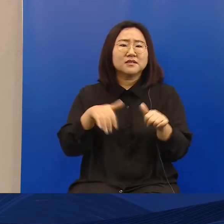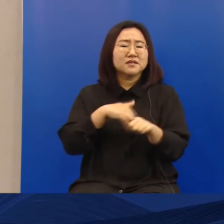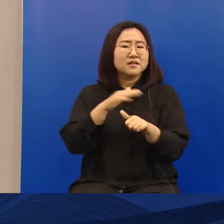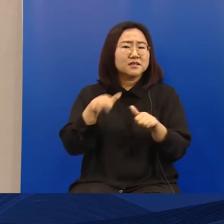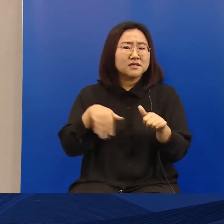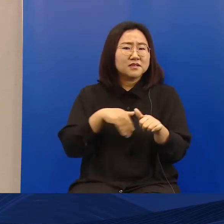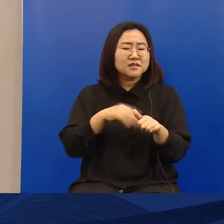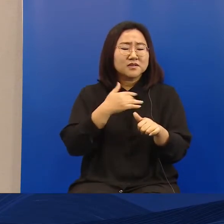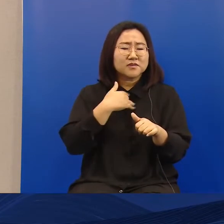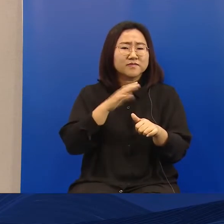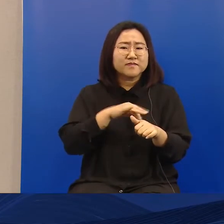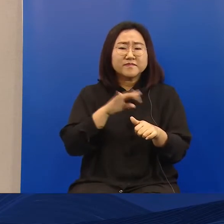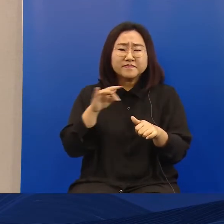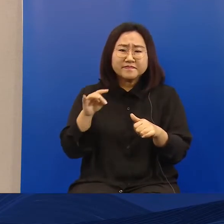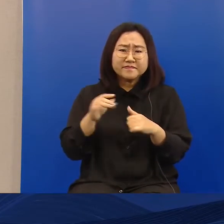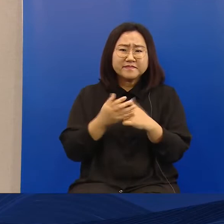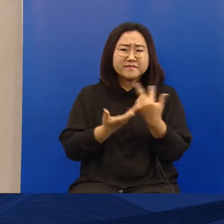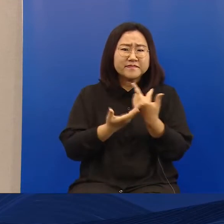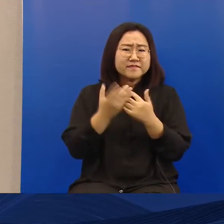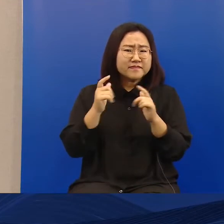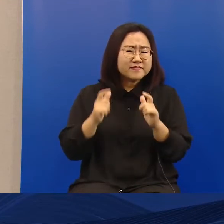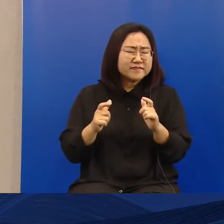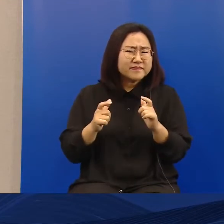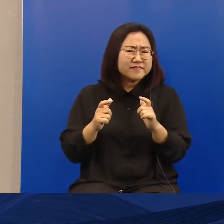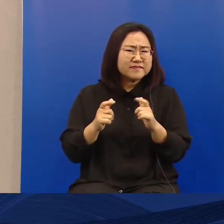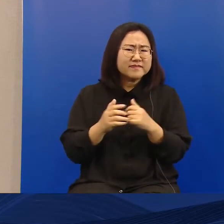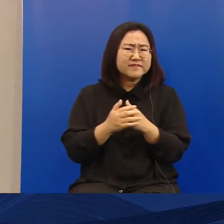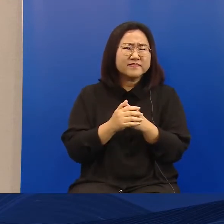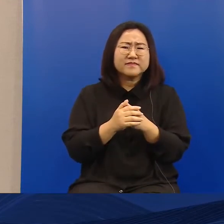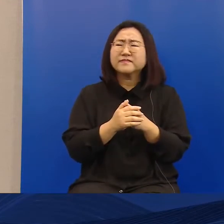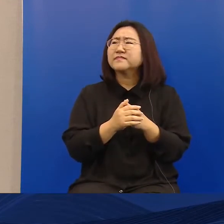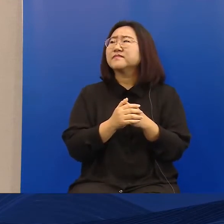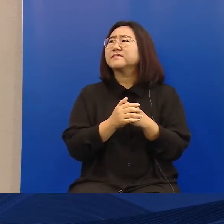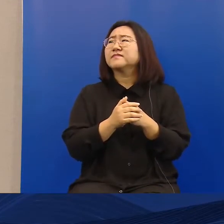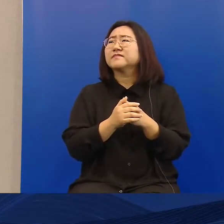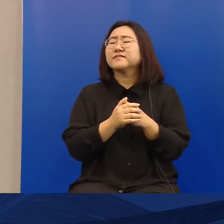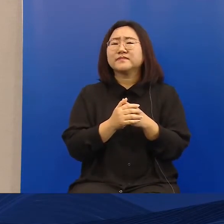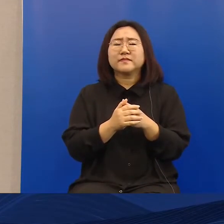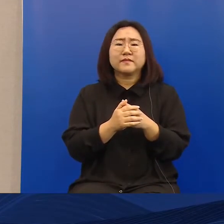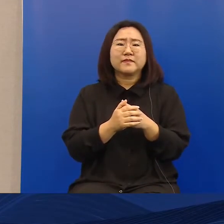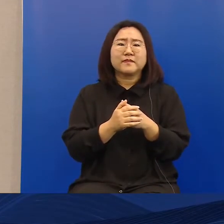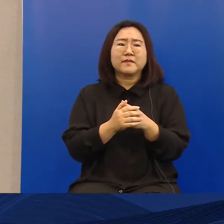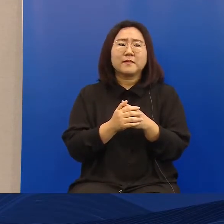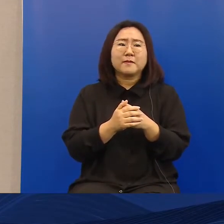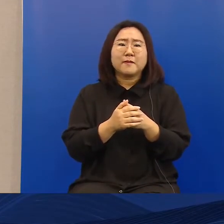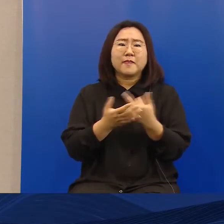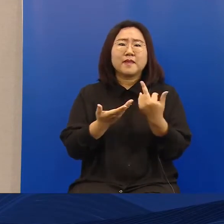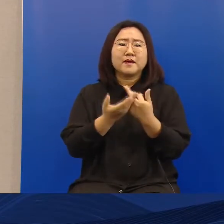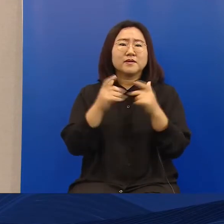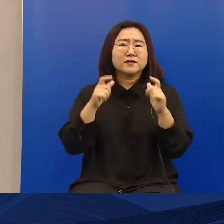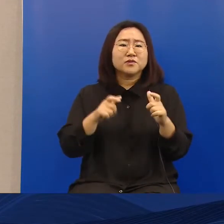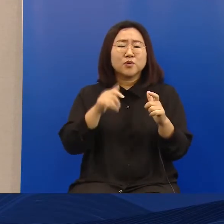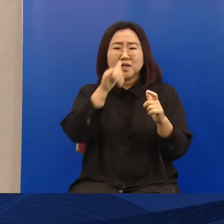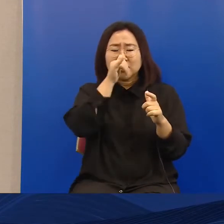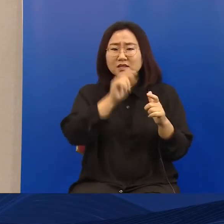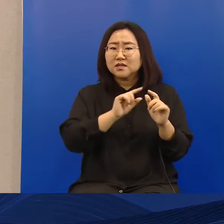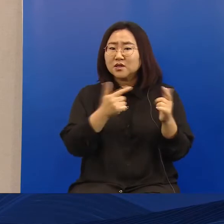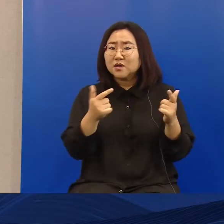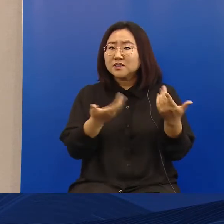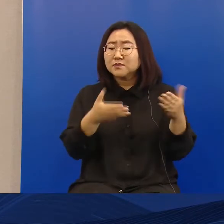저 가끔 제주도의 그 관광공사, 그리고 관광공사 홈페이지 들어가서 제주도에 있는 어떤